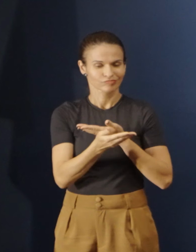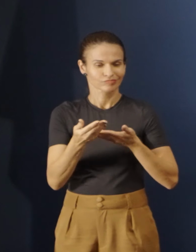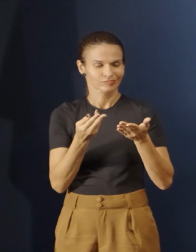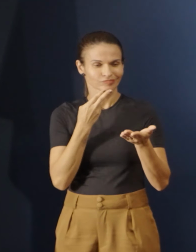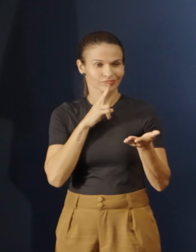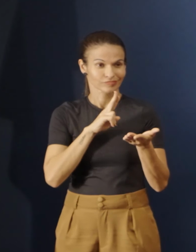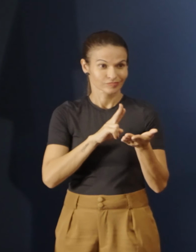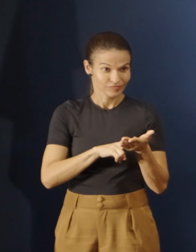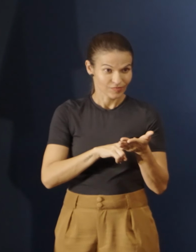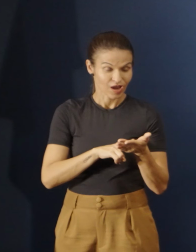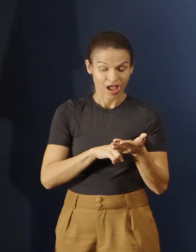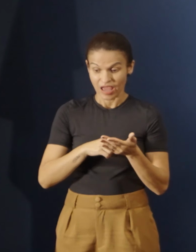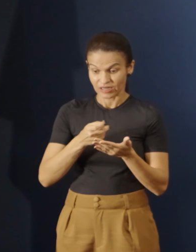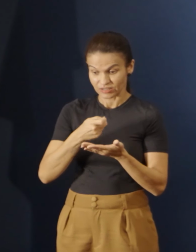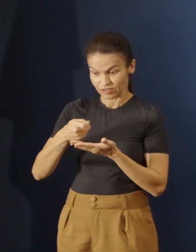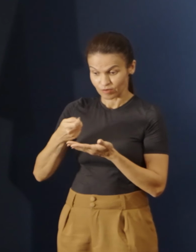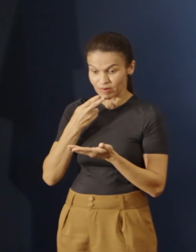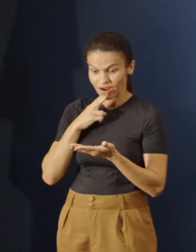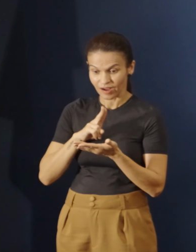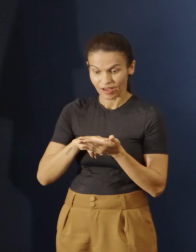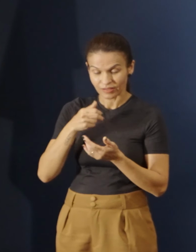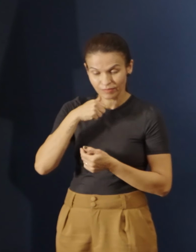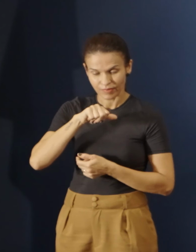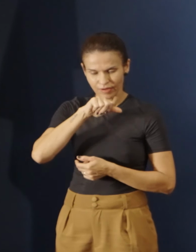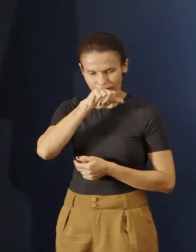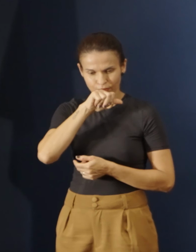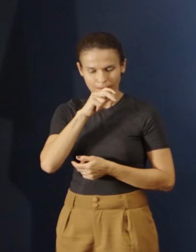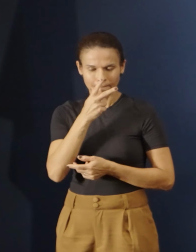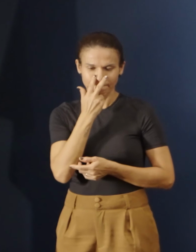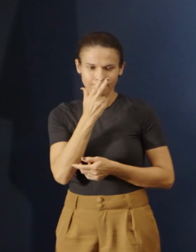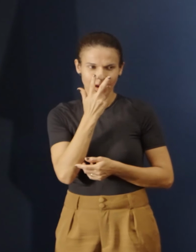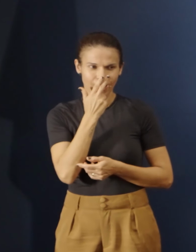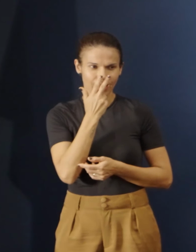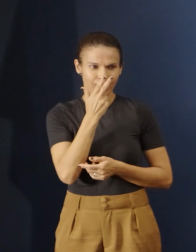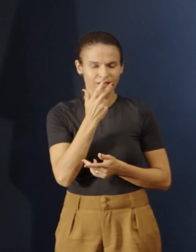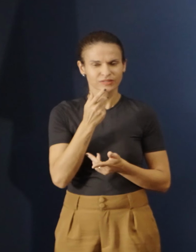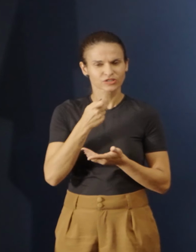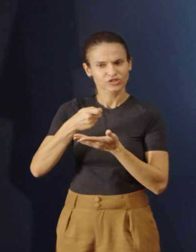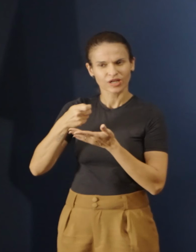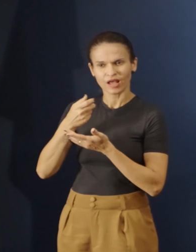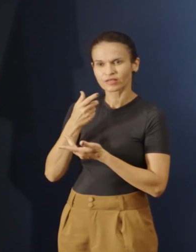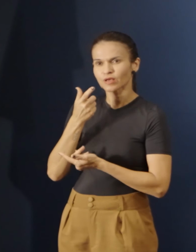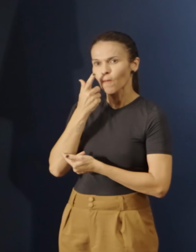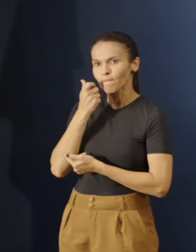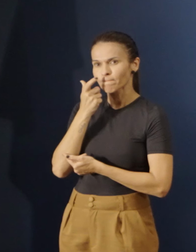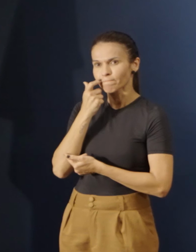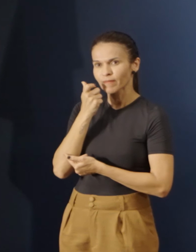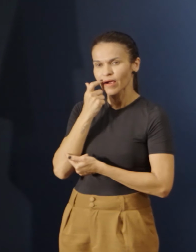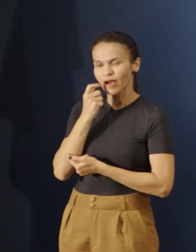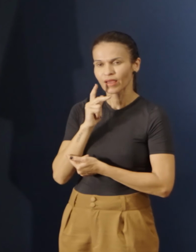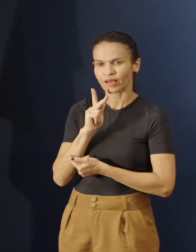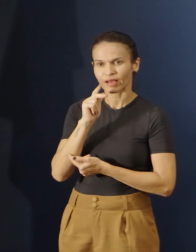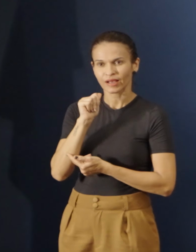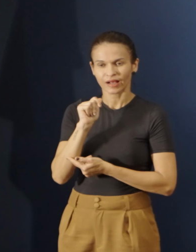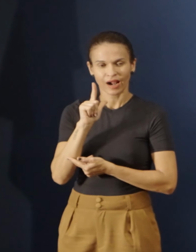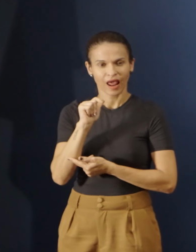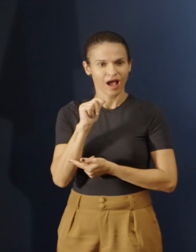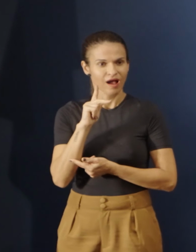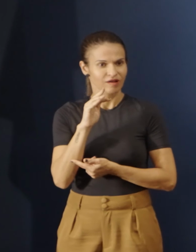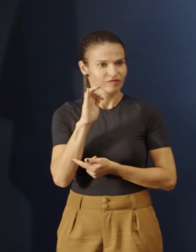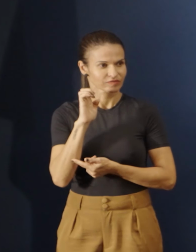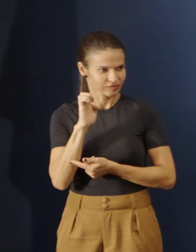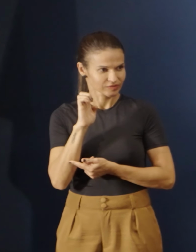Flávia escreveu uma carta à mãe, um pouco parecido com o Kafka, que escreve a carta ao pai. Carta ao pai do Kafka é um dos textos mais espetaculares da